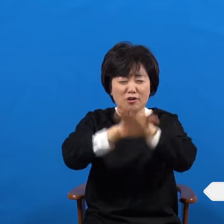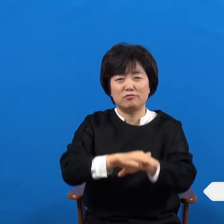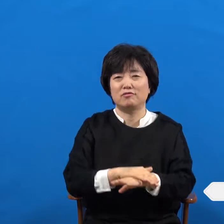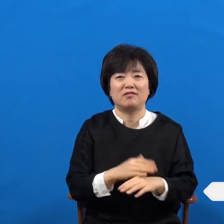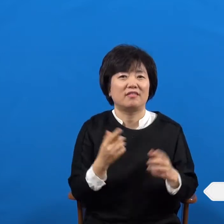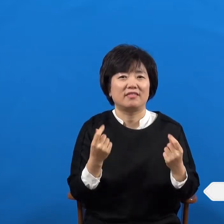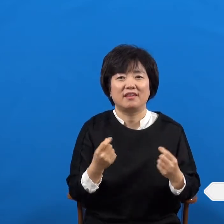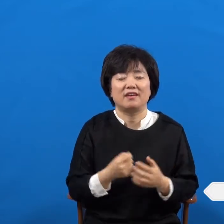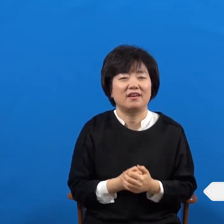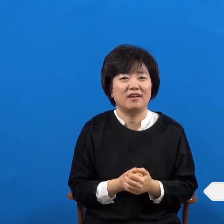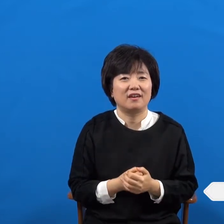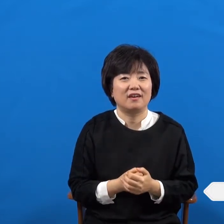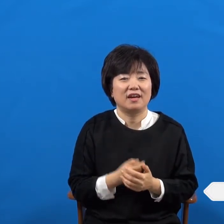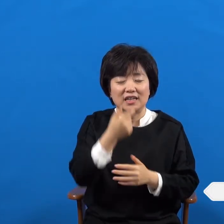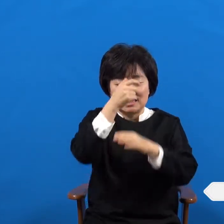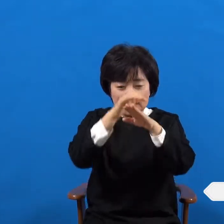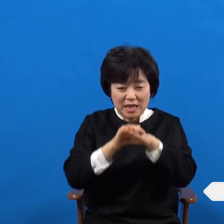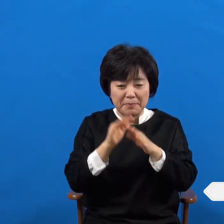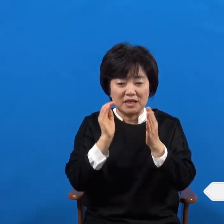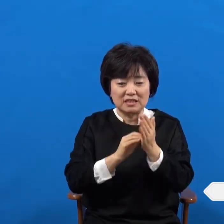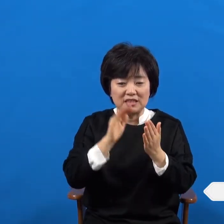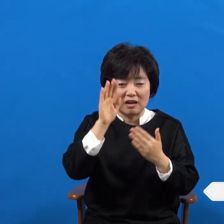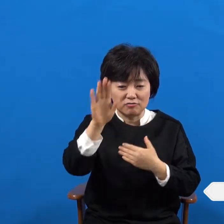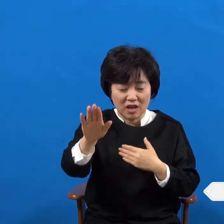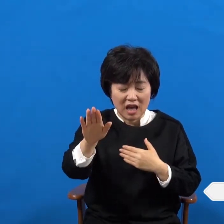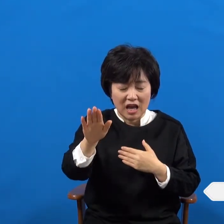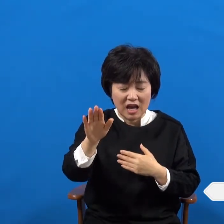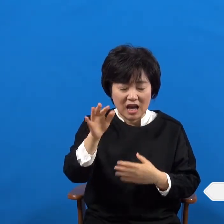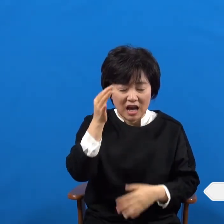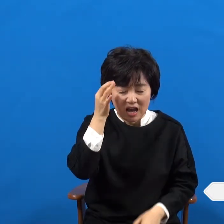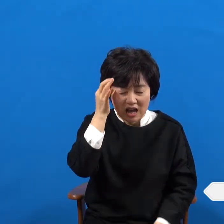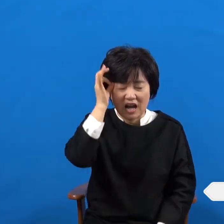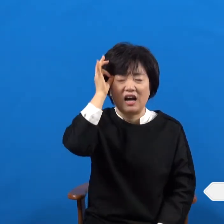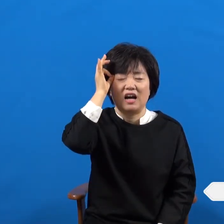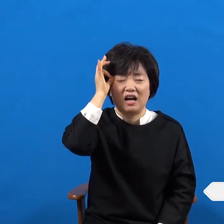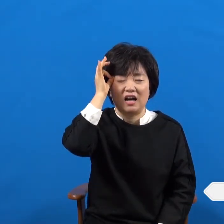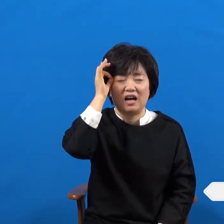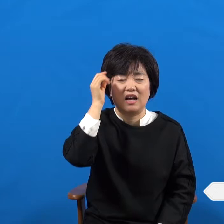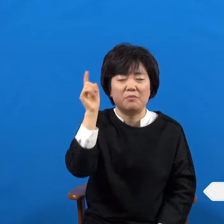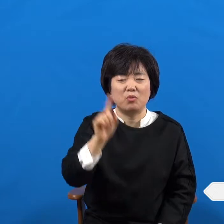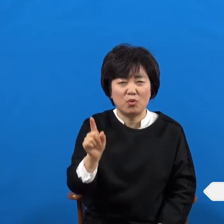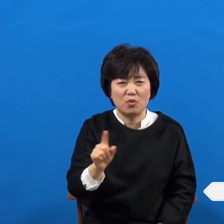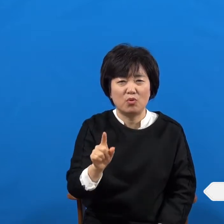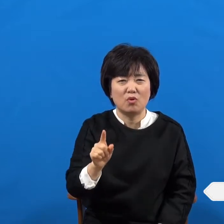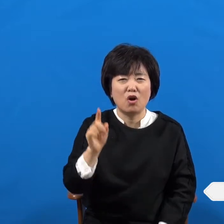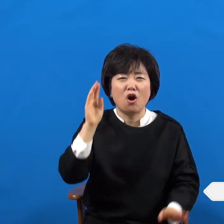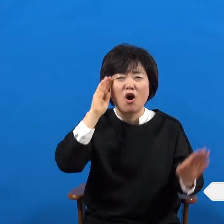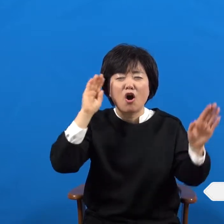어둠이었습니다. 그 예배 이후에 제가 깨달은 중요한 영적 진리는 이것입니다.